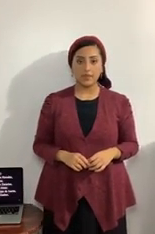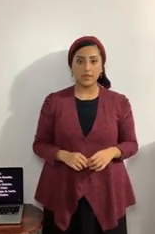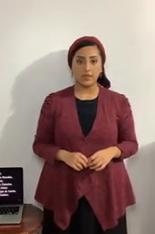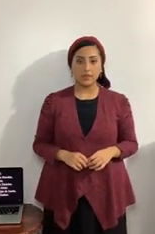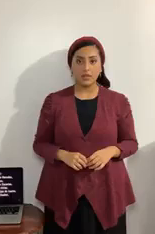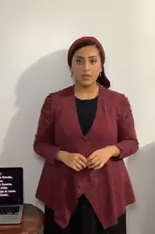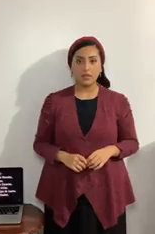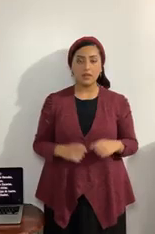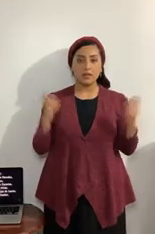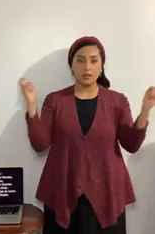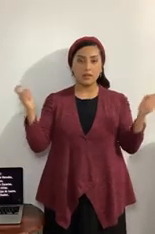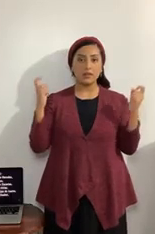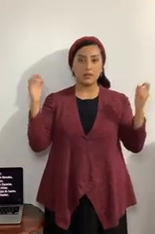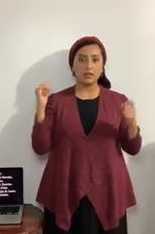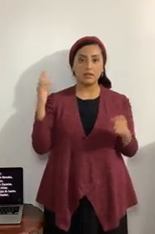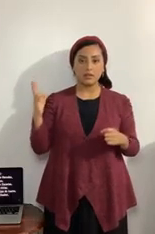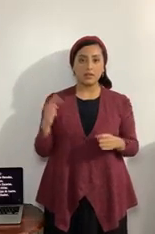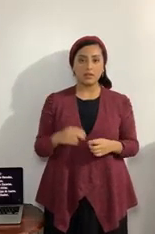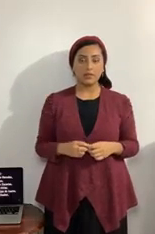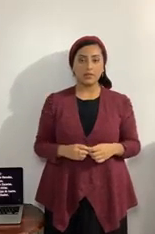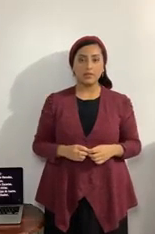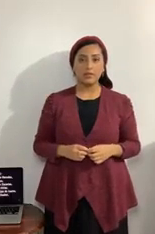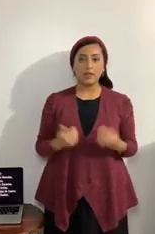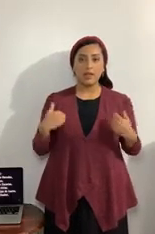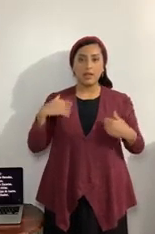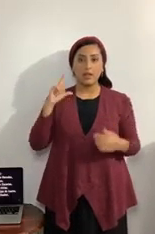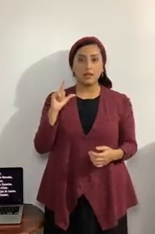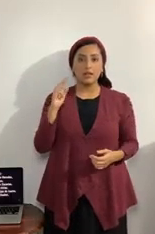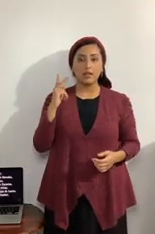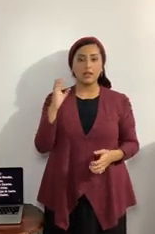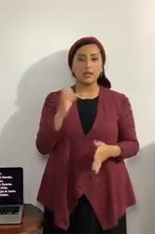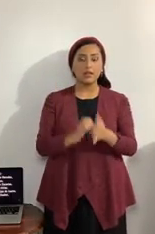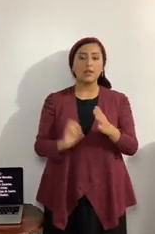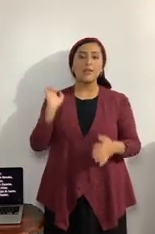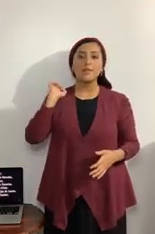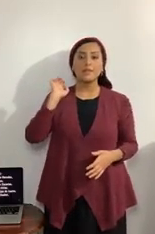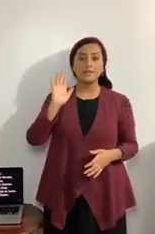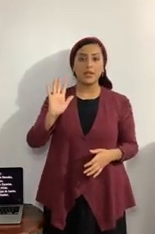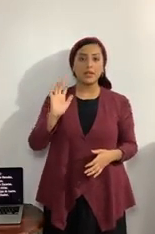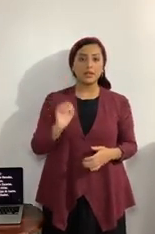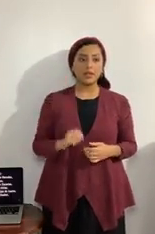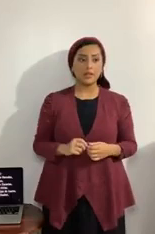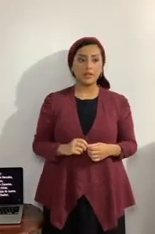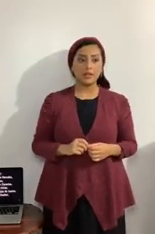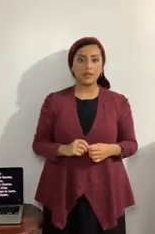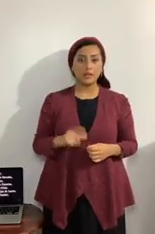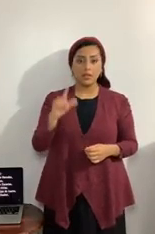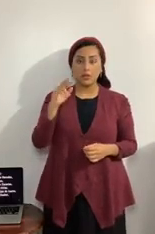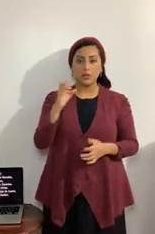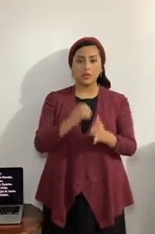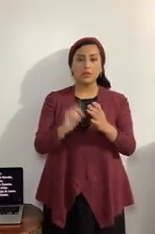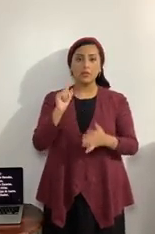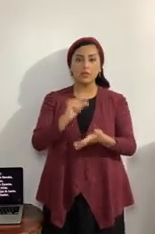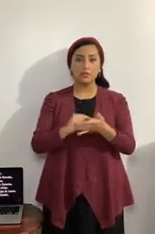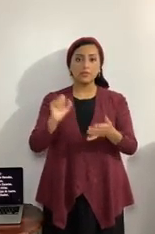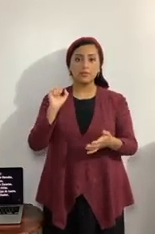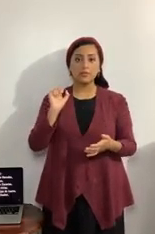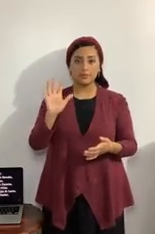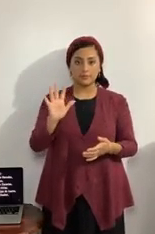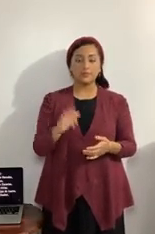Aleluya. ¿Quién tiene Lucas 5? Es Lucas 1, verso 5. Hubo